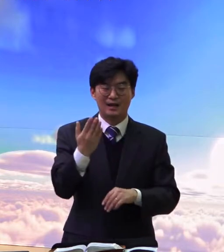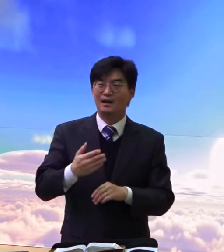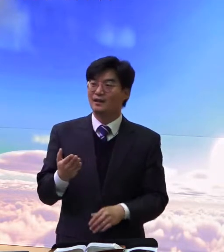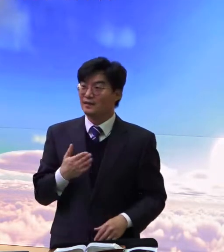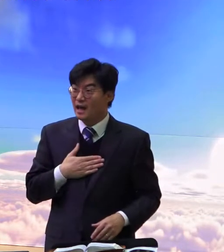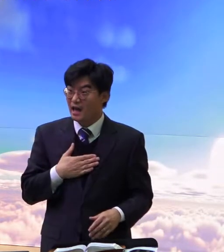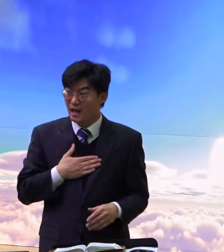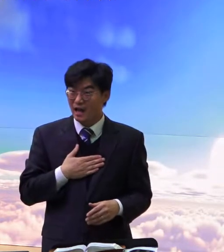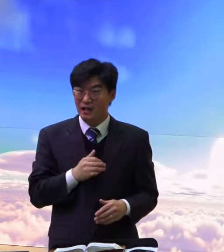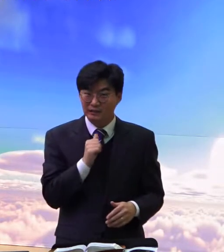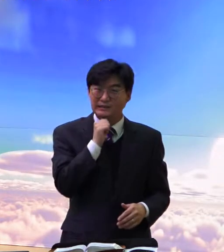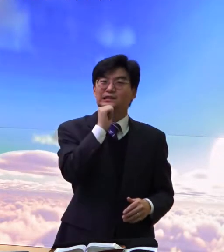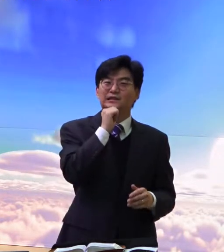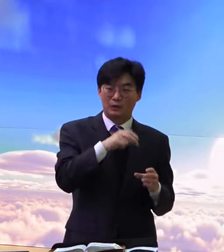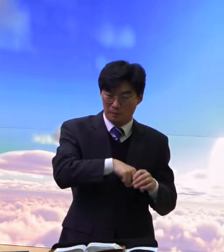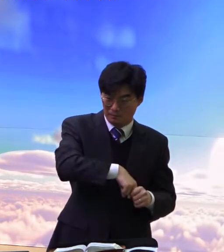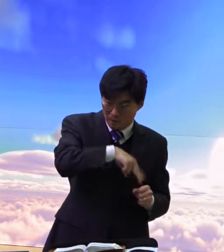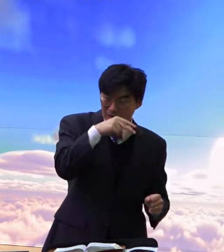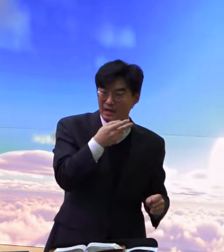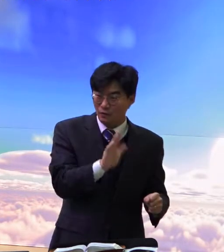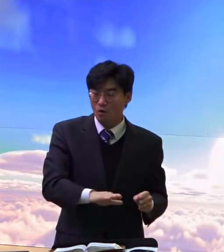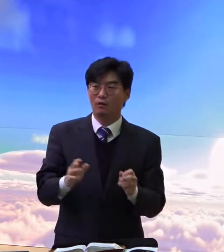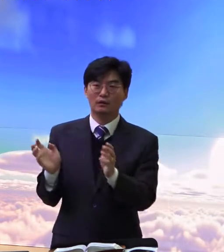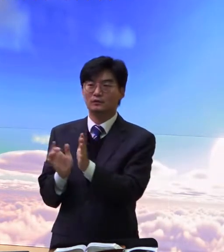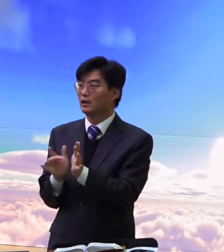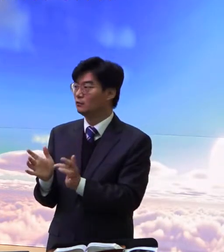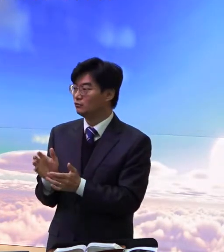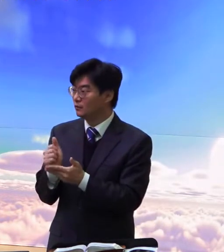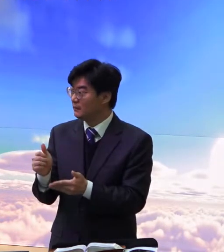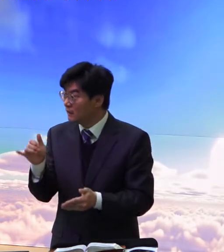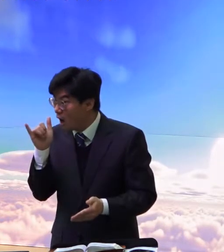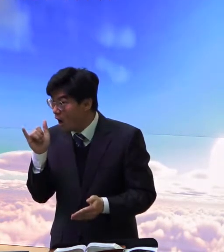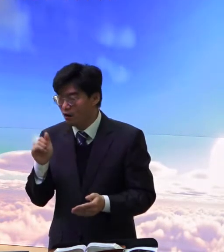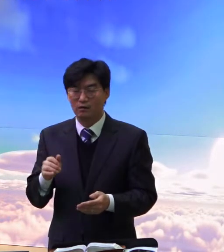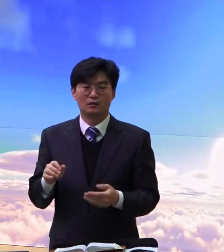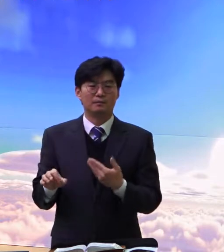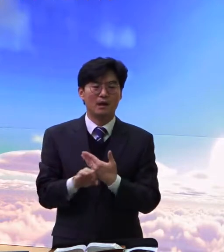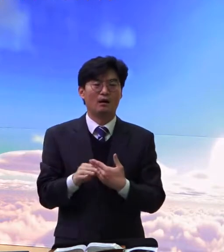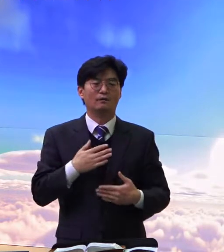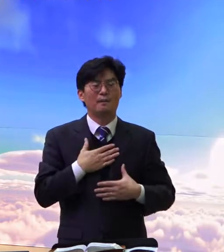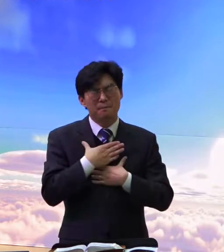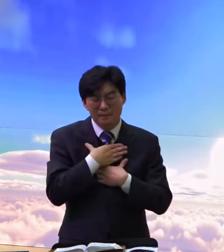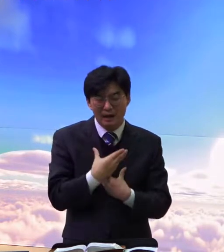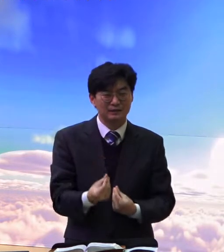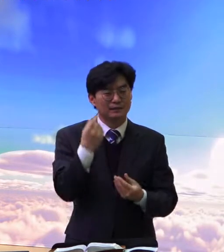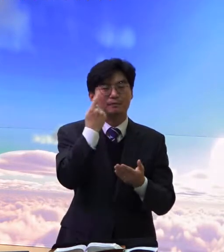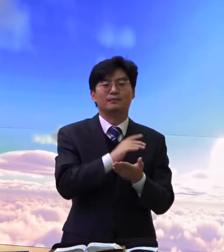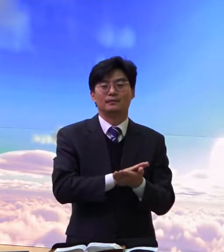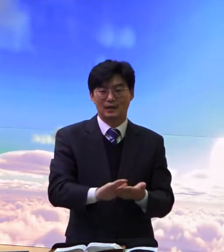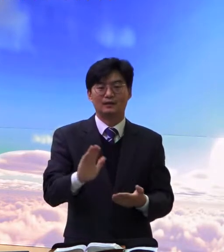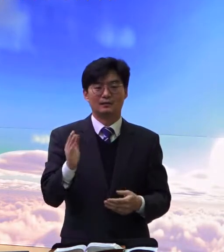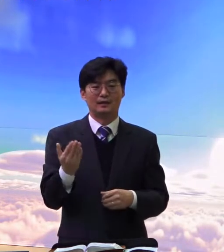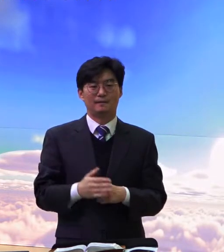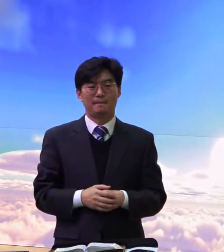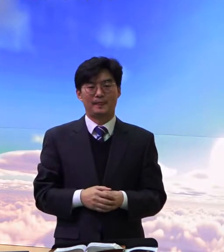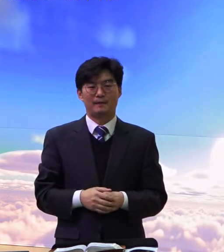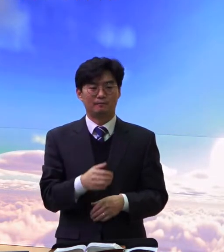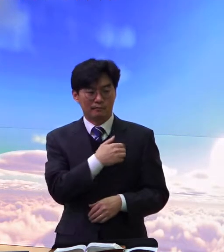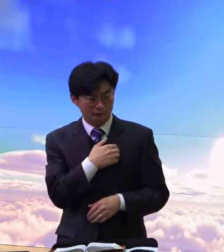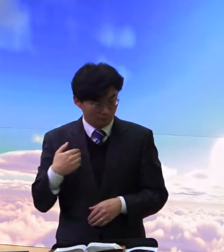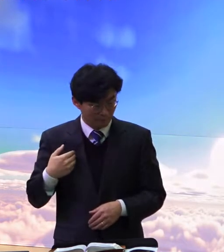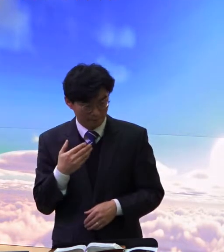다 잃어도 천하 모든 것이 내 것이 아닌 것 같고 다 나를 떠나도 예수님이 내 안에 계시다고 하면 예수님만으로